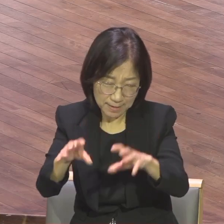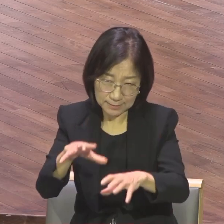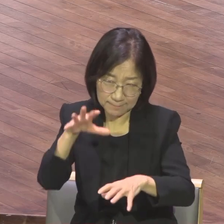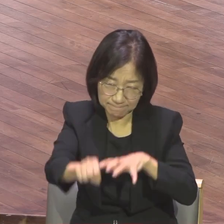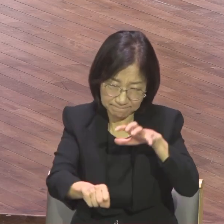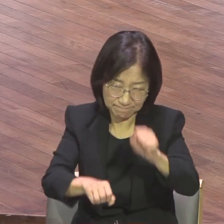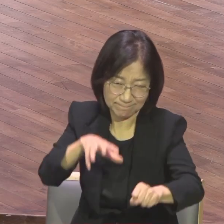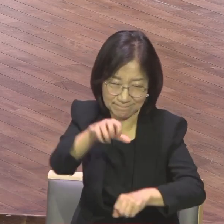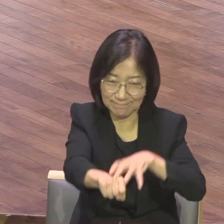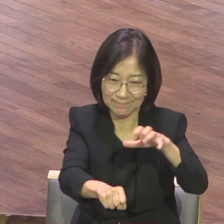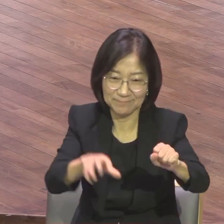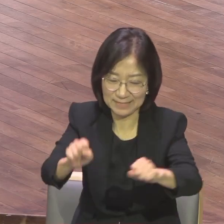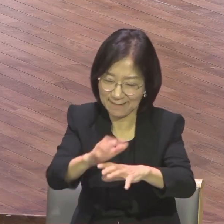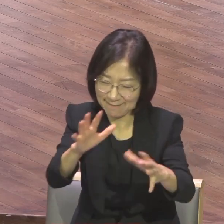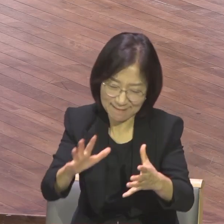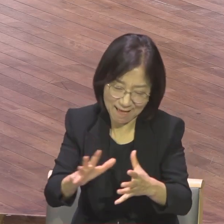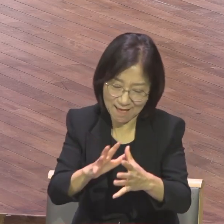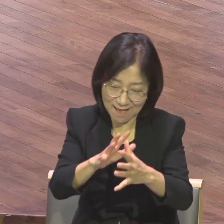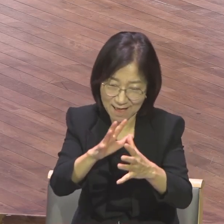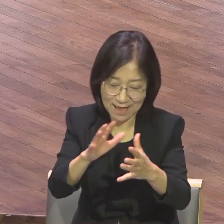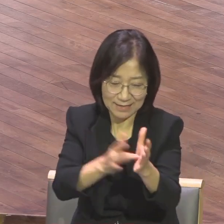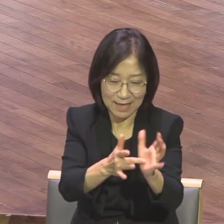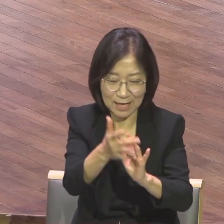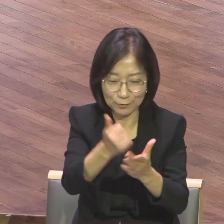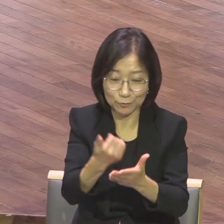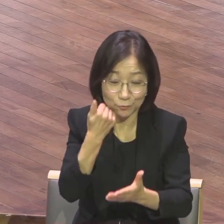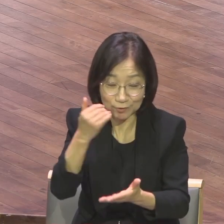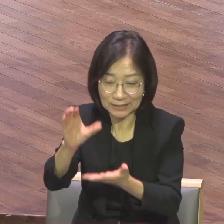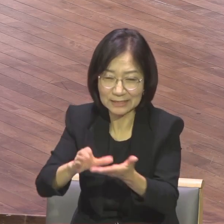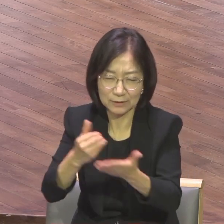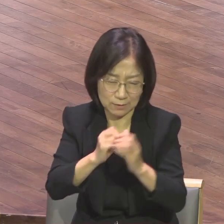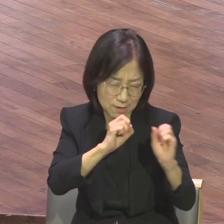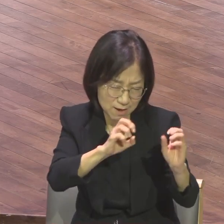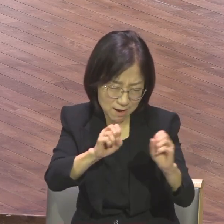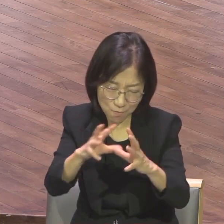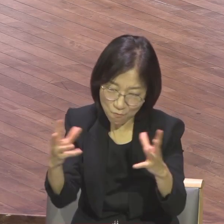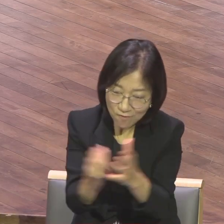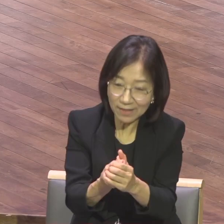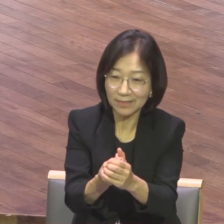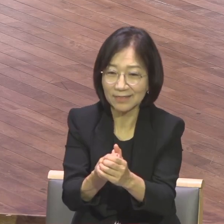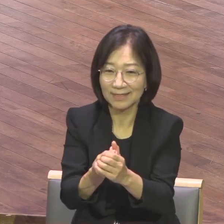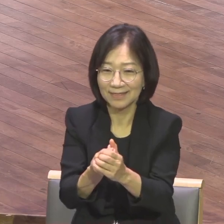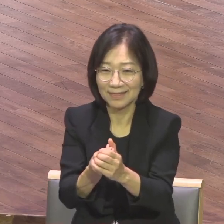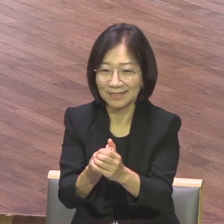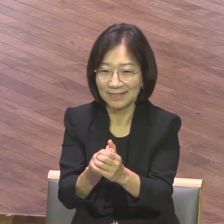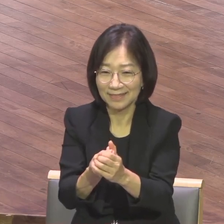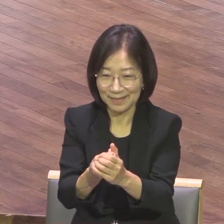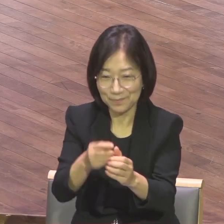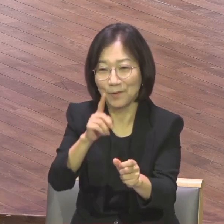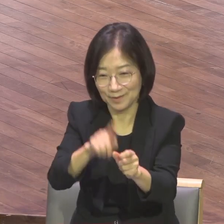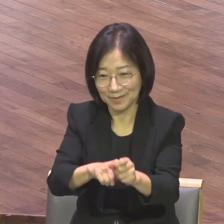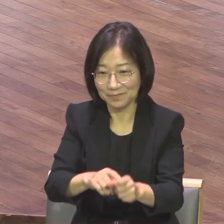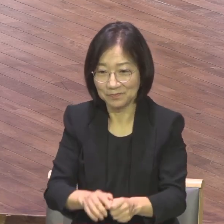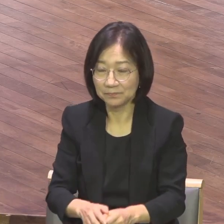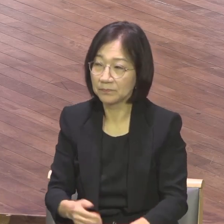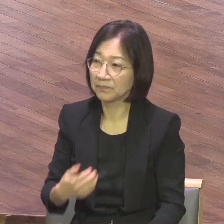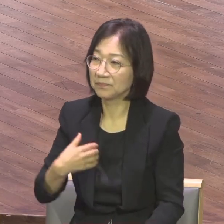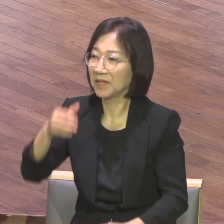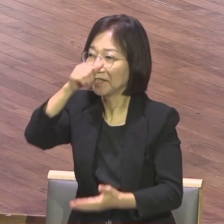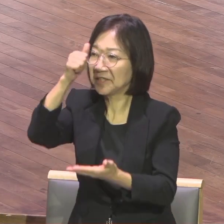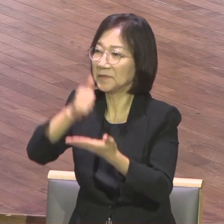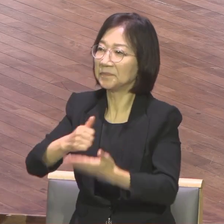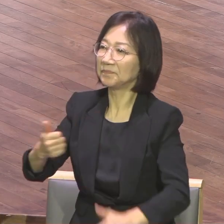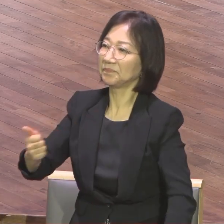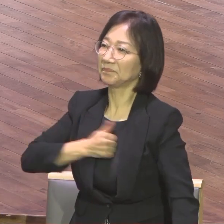지역을 다 장악해서 예수가 그리스도의 이름을 증거하라고. 뭐지 매년입니까 그게?